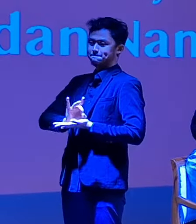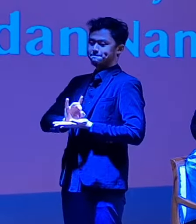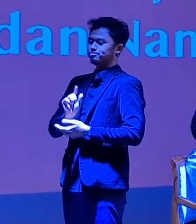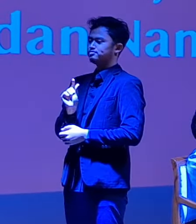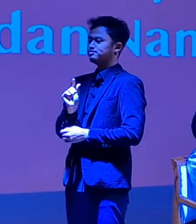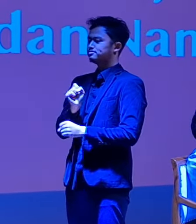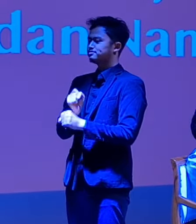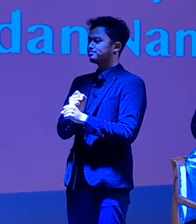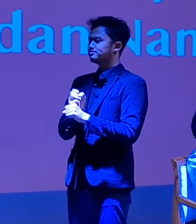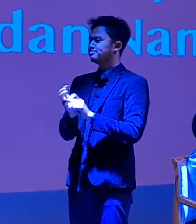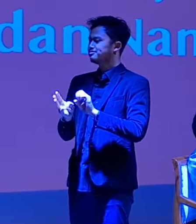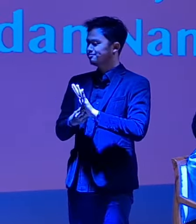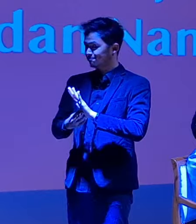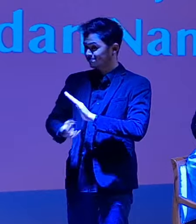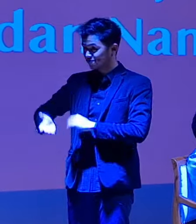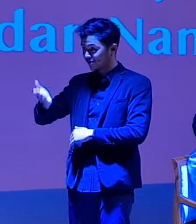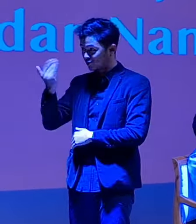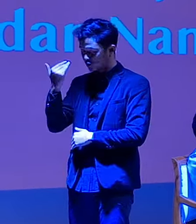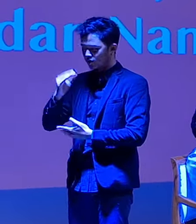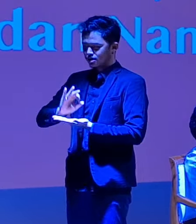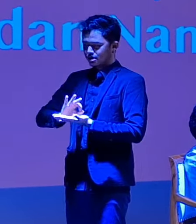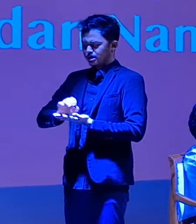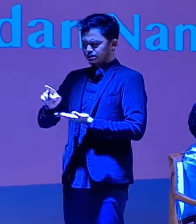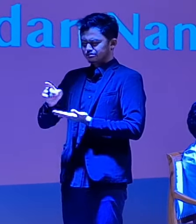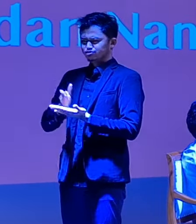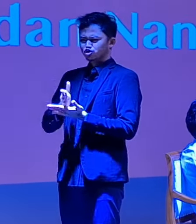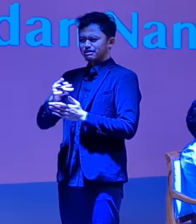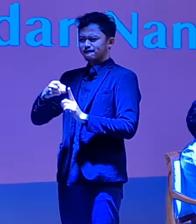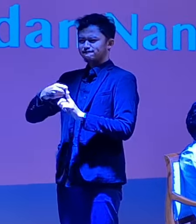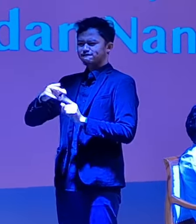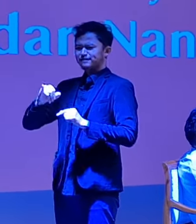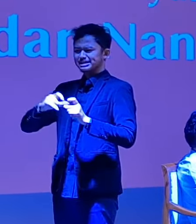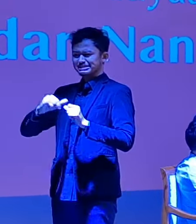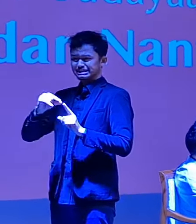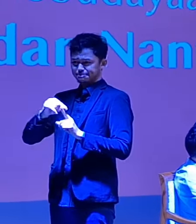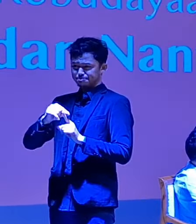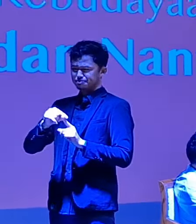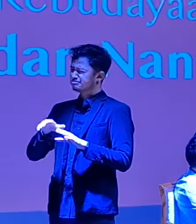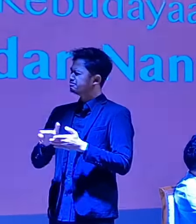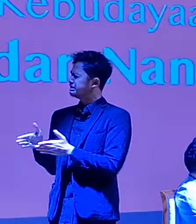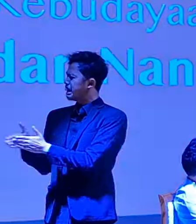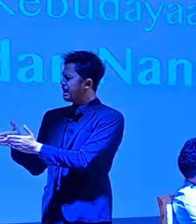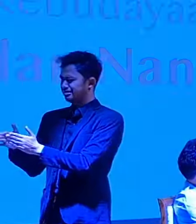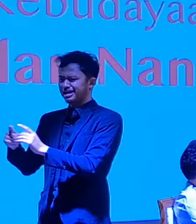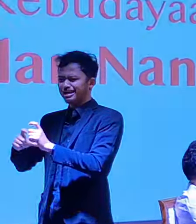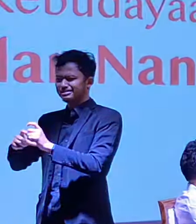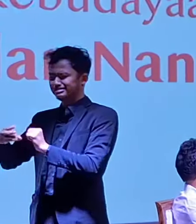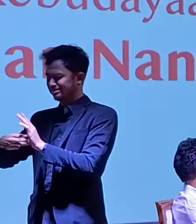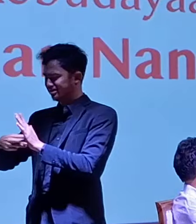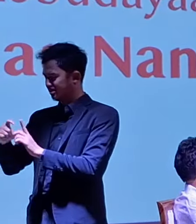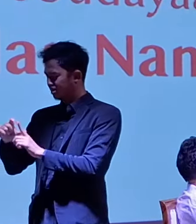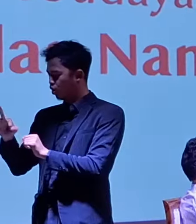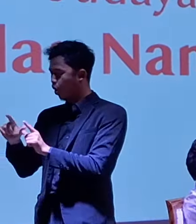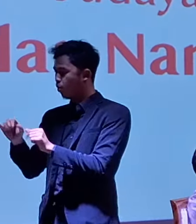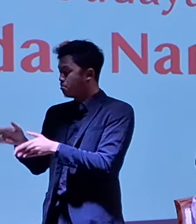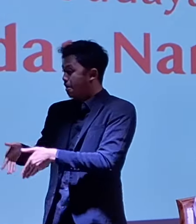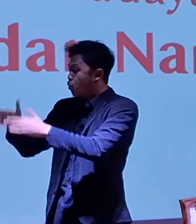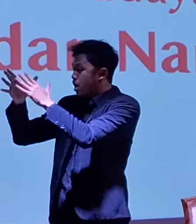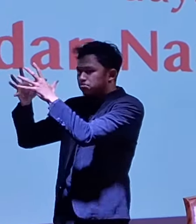gini, di kampus FISIP Sendowo itu kan Bang Visipol itu, itu kan gedungnya